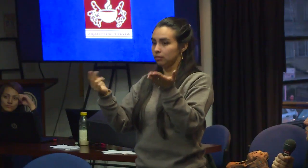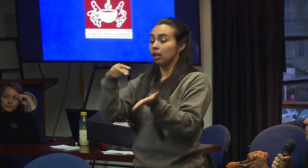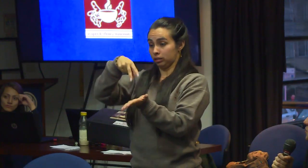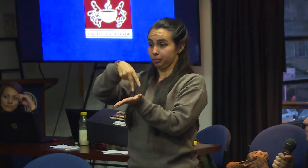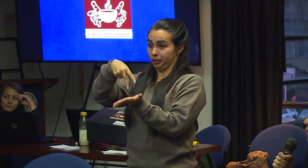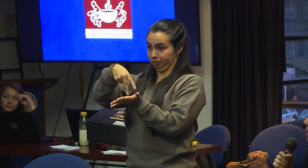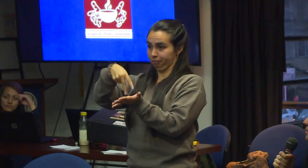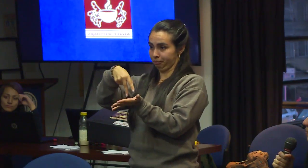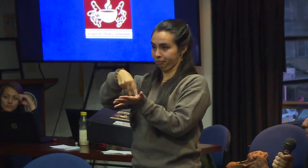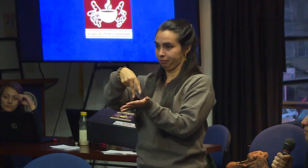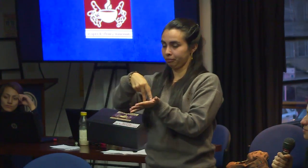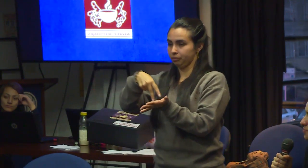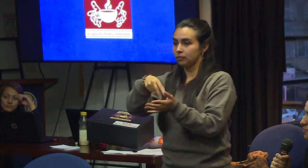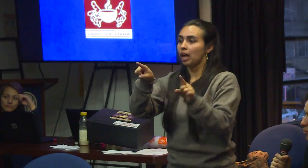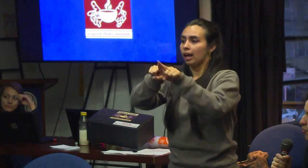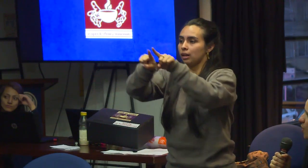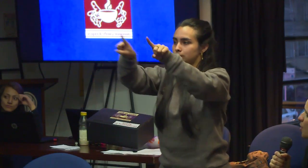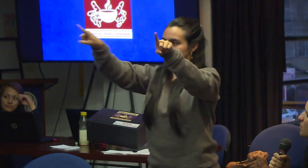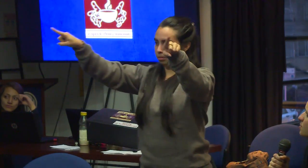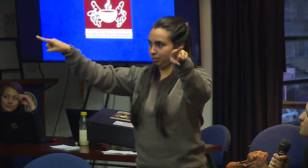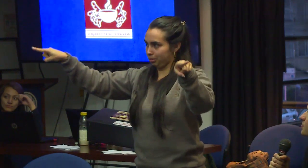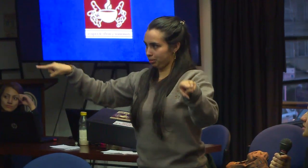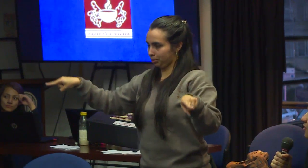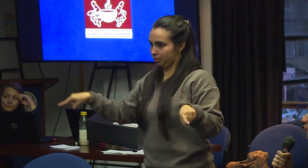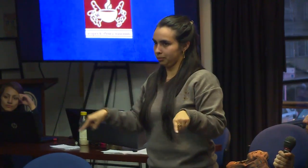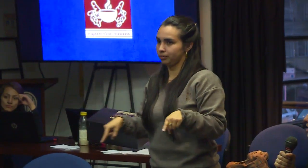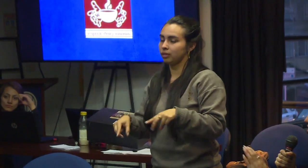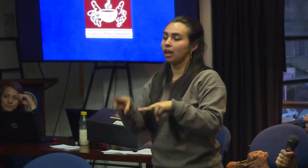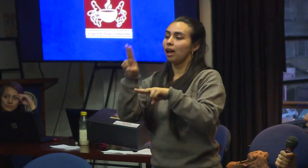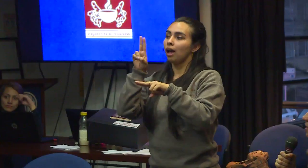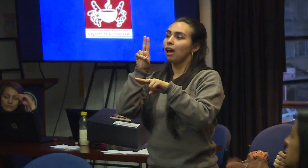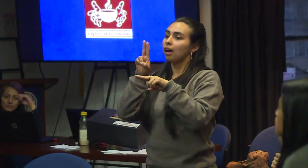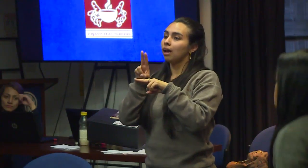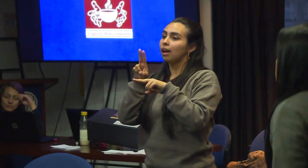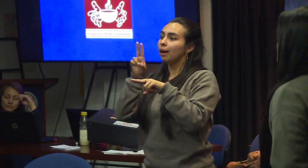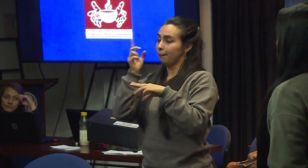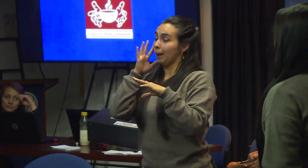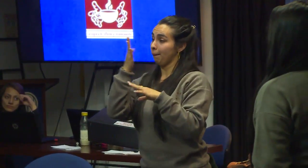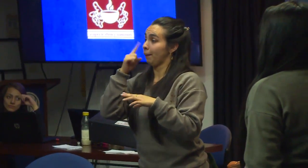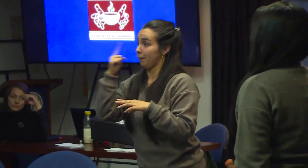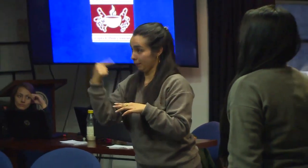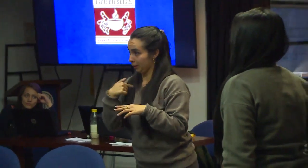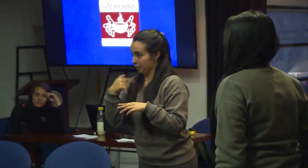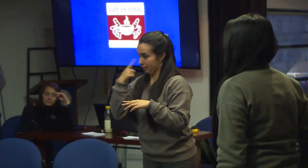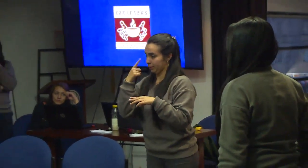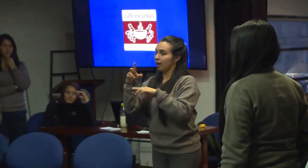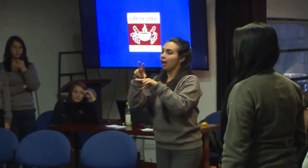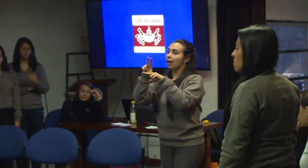consiste en que todos se pongan de pie, por favor, de forma circular.